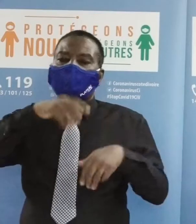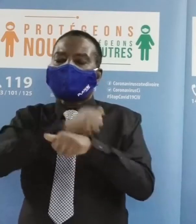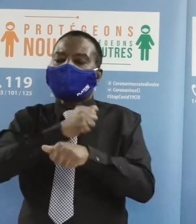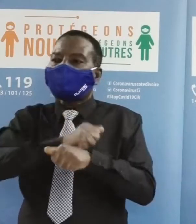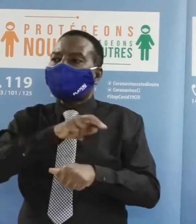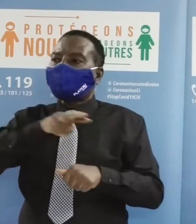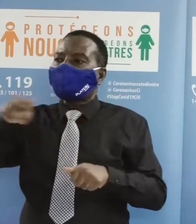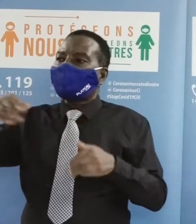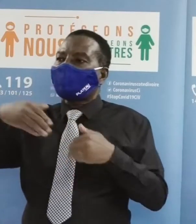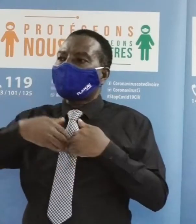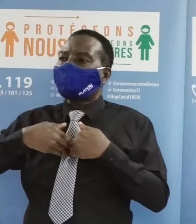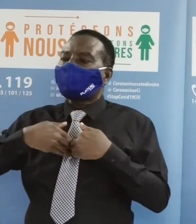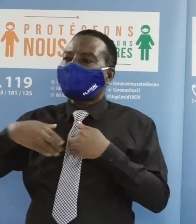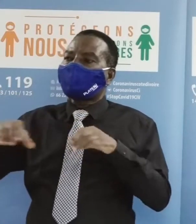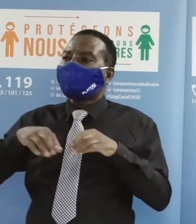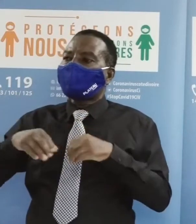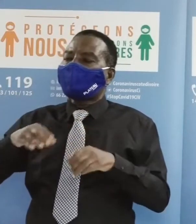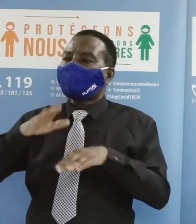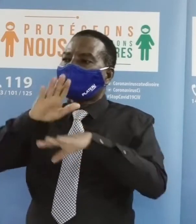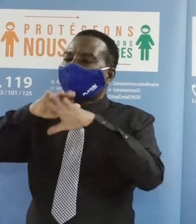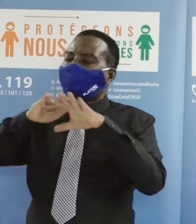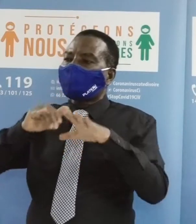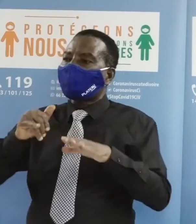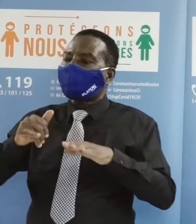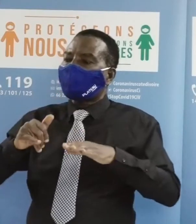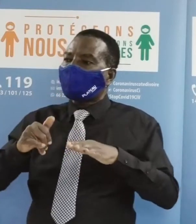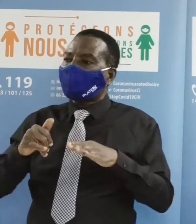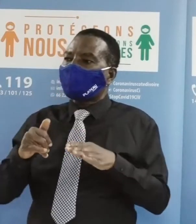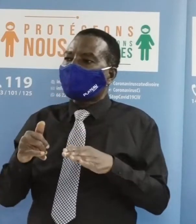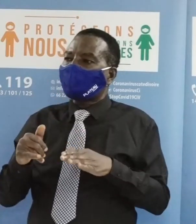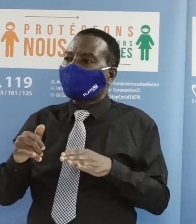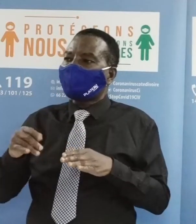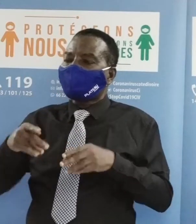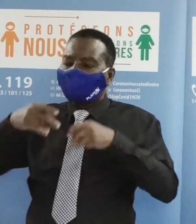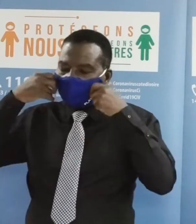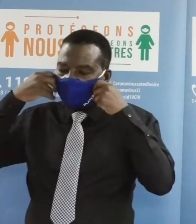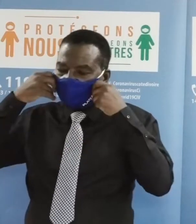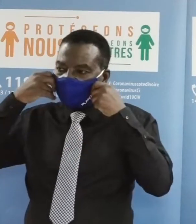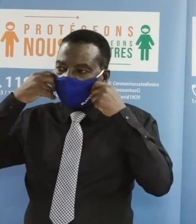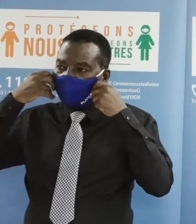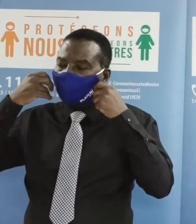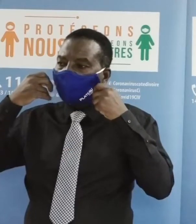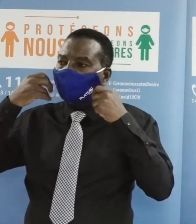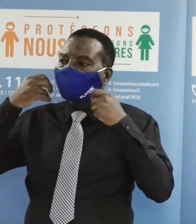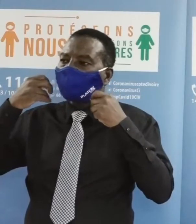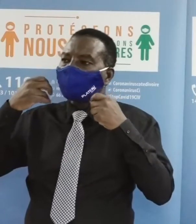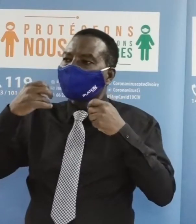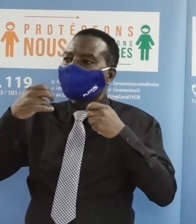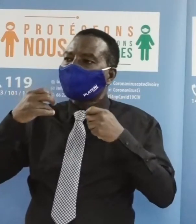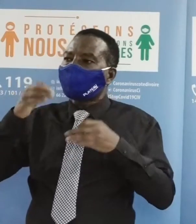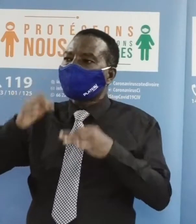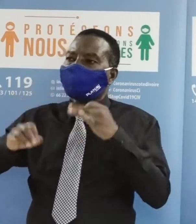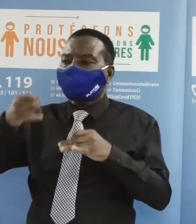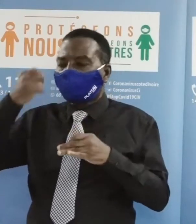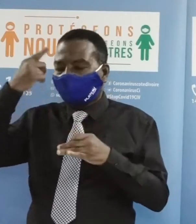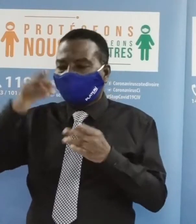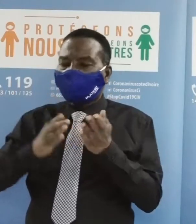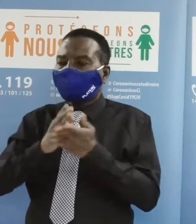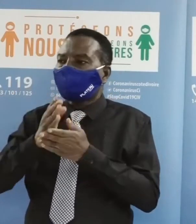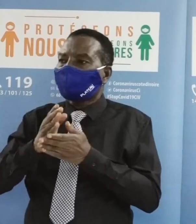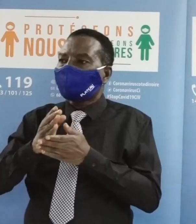avez lancé un appel tout à l'heure des masques dont au mas si je comprends bien